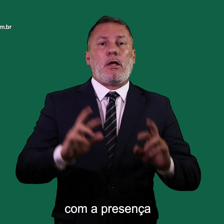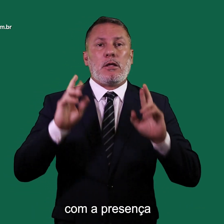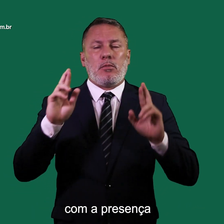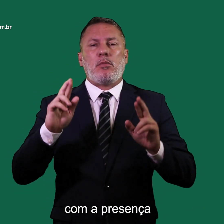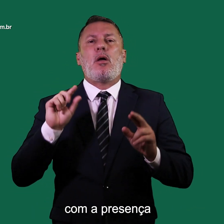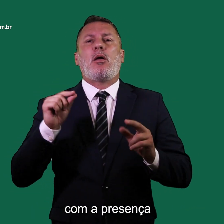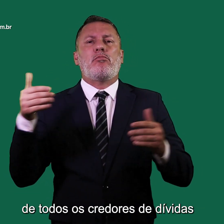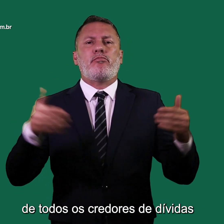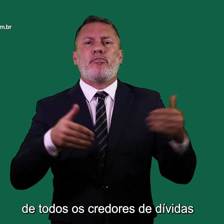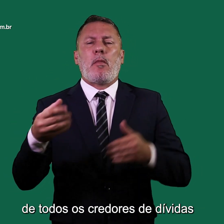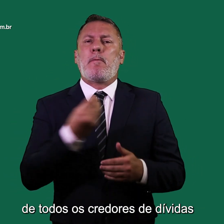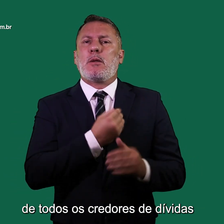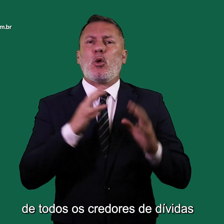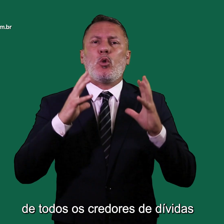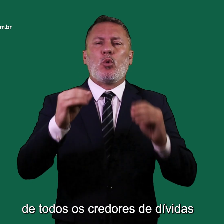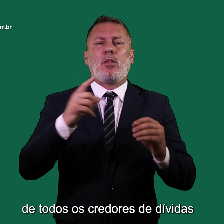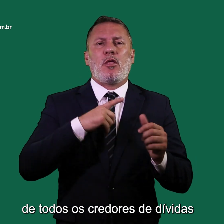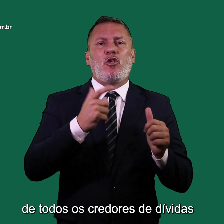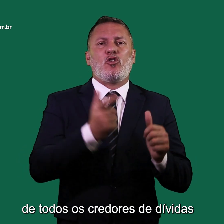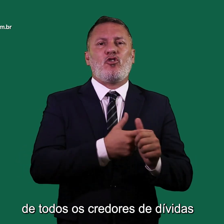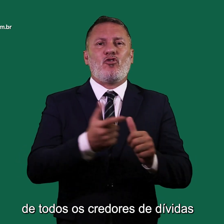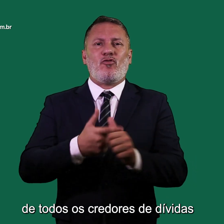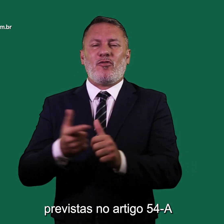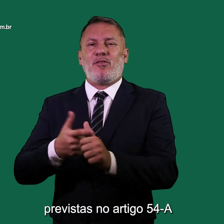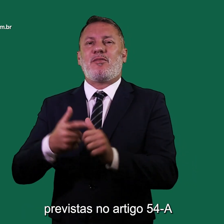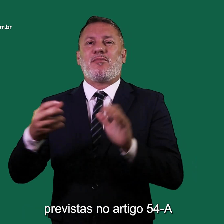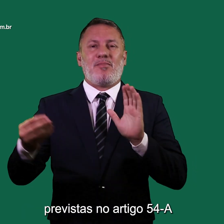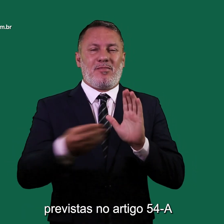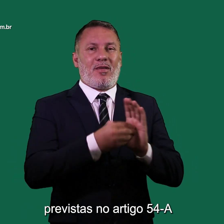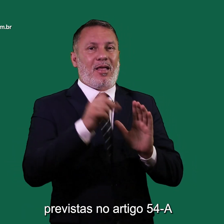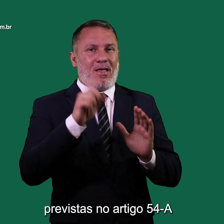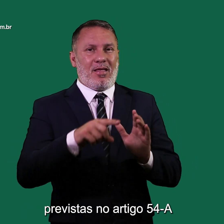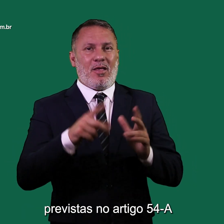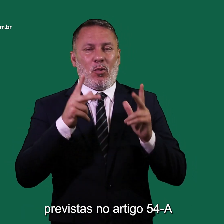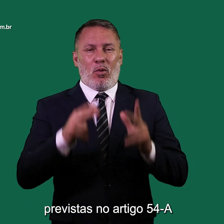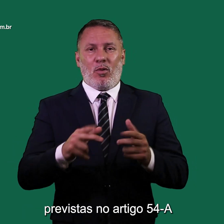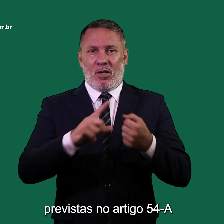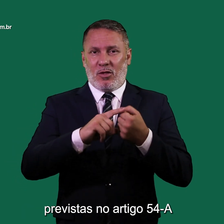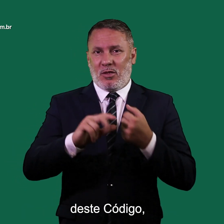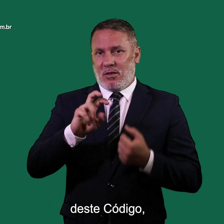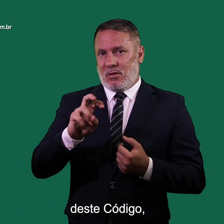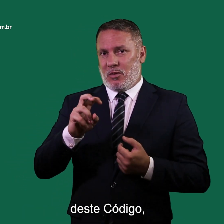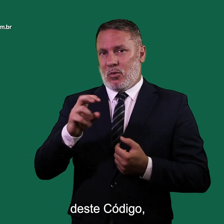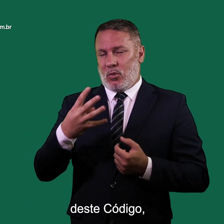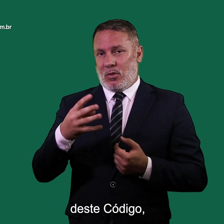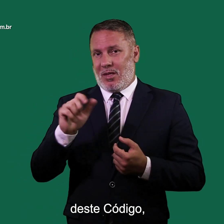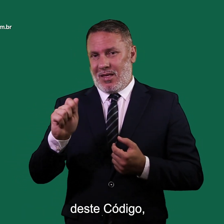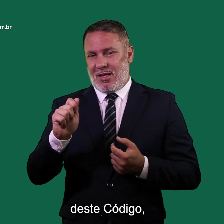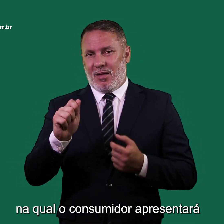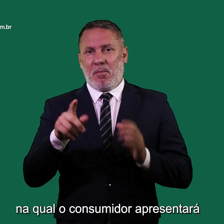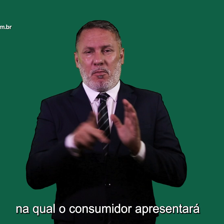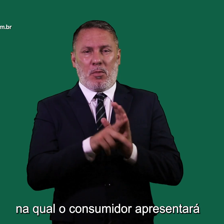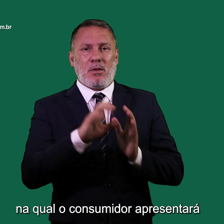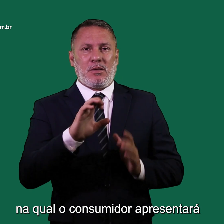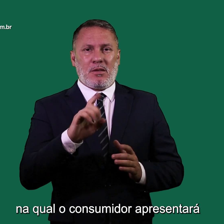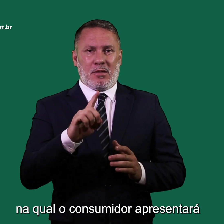a presença de todos os credores de dívidas previstas no artigo 54-A deste Código, na qual o